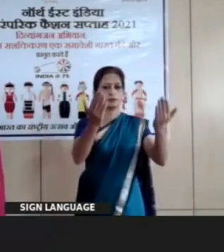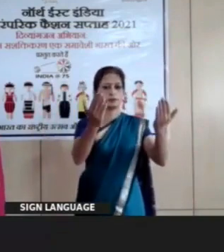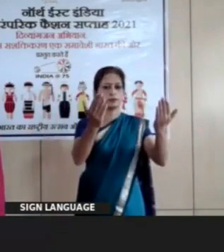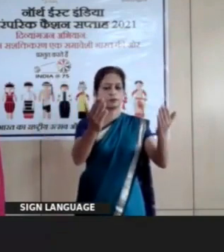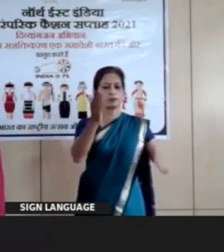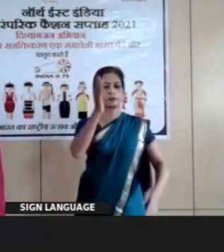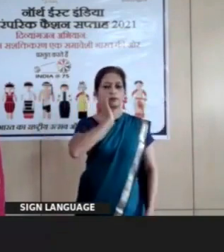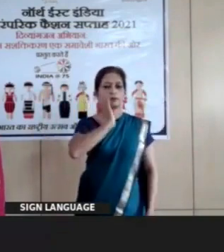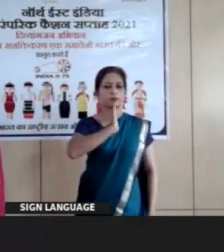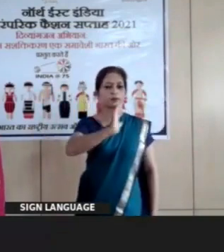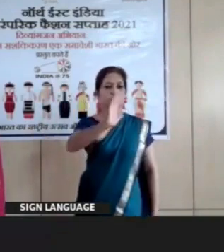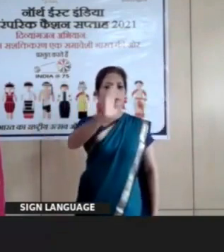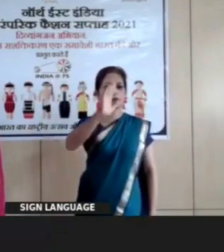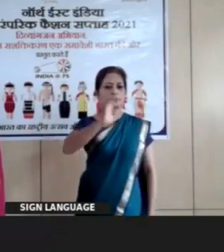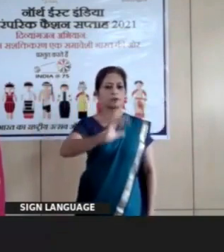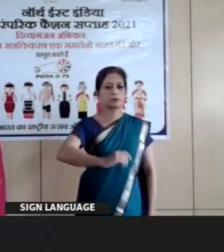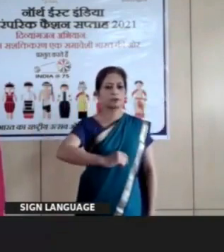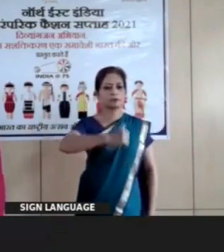आशीष मांगे।